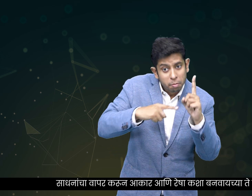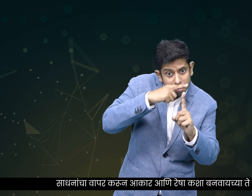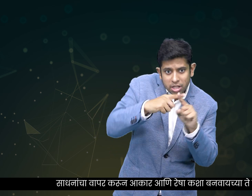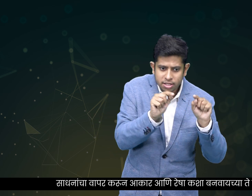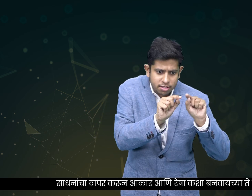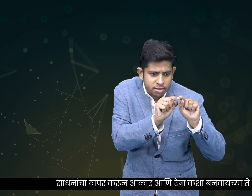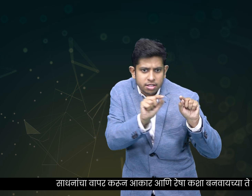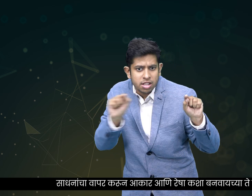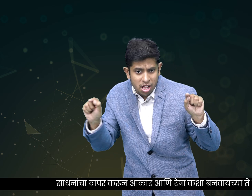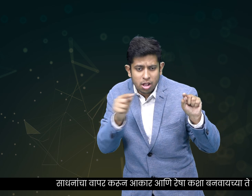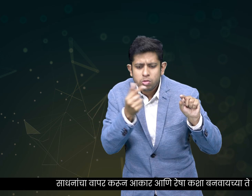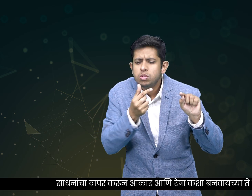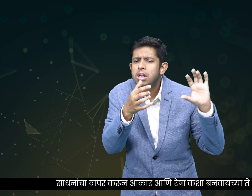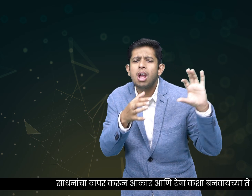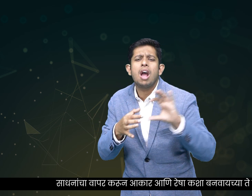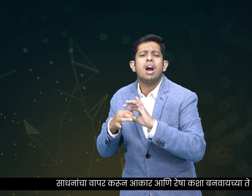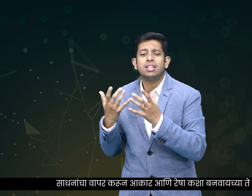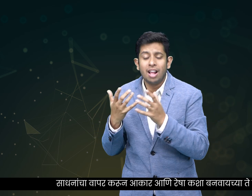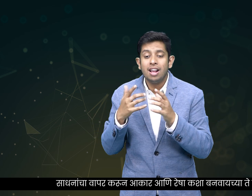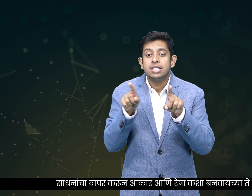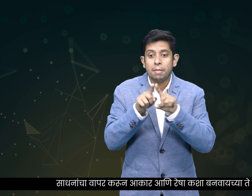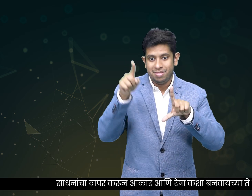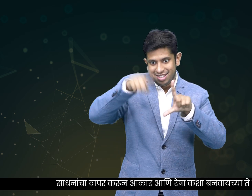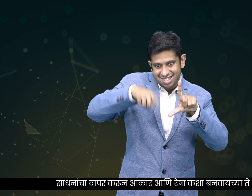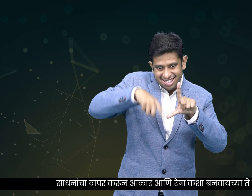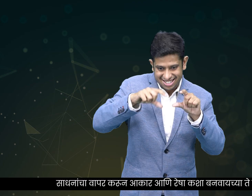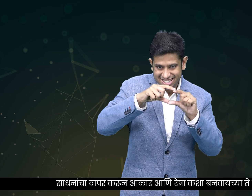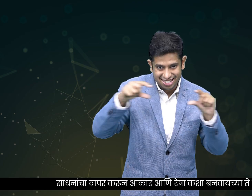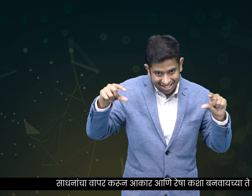आकार आणि रेषा कशा बनवायच्या ते पाहू.